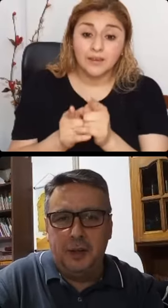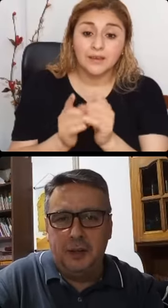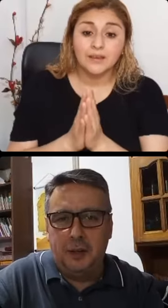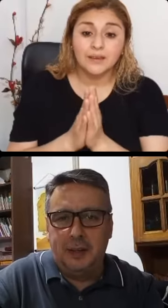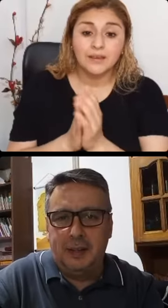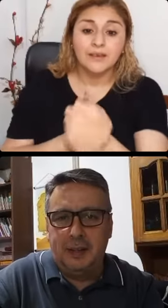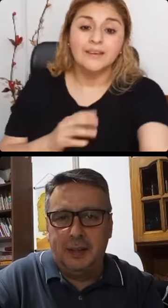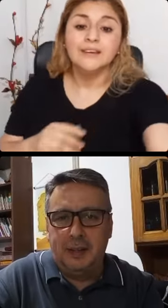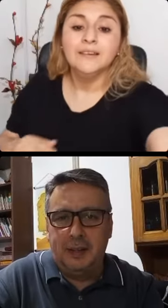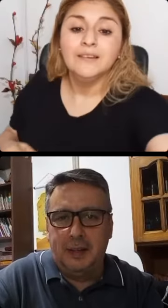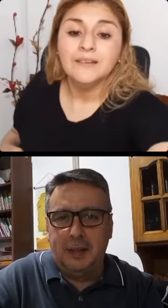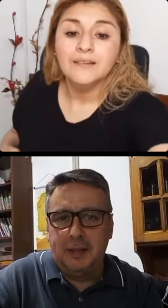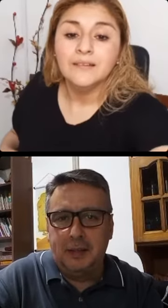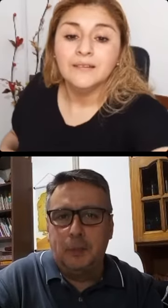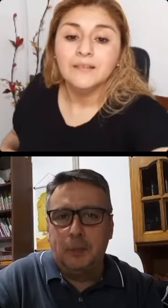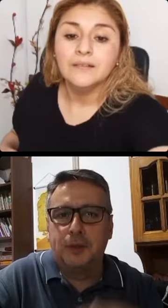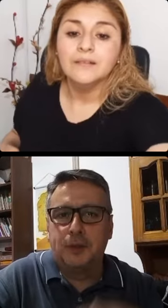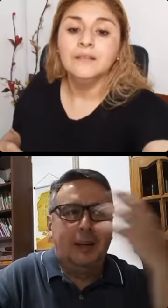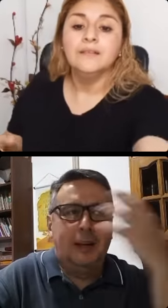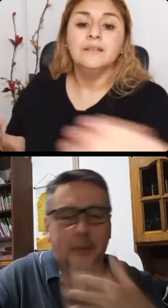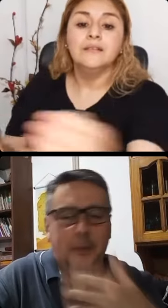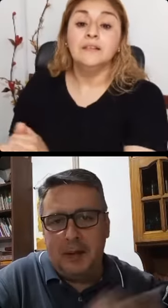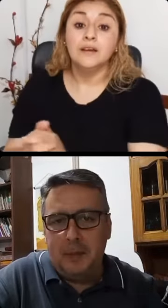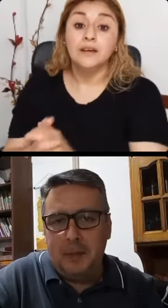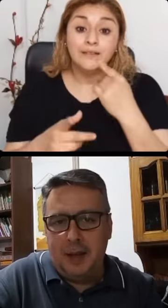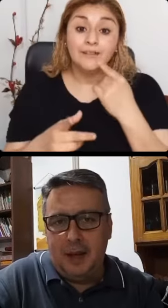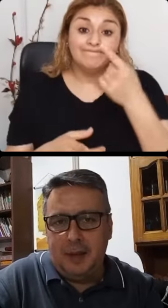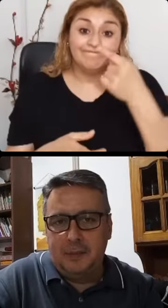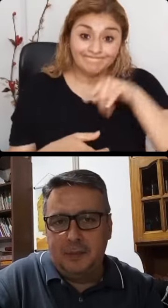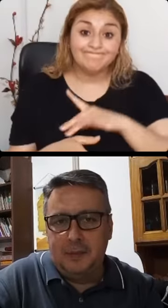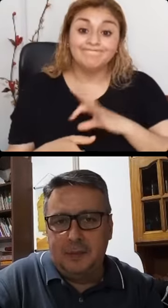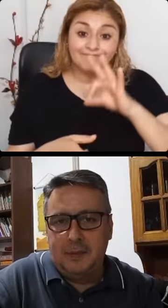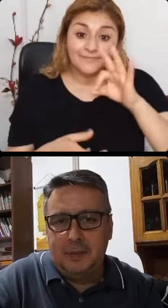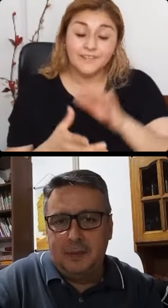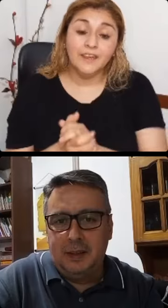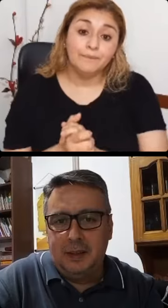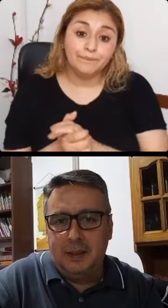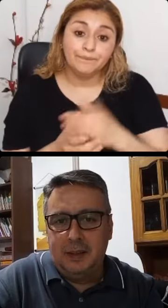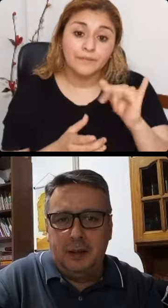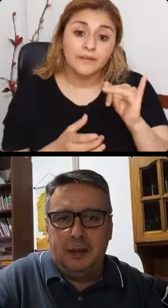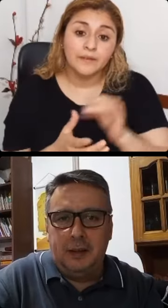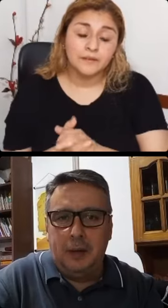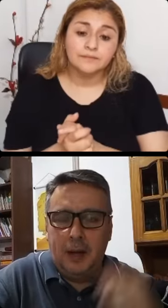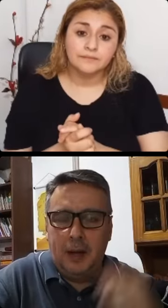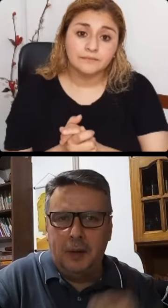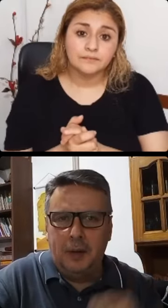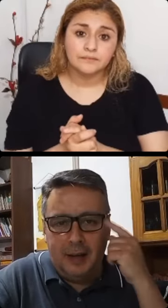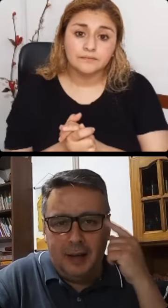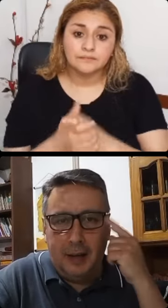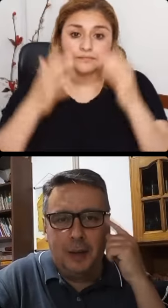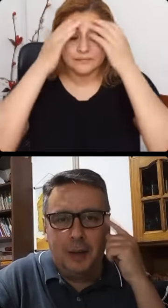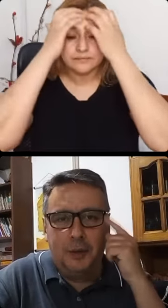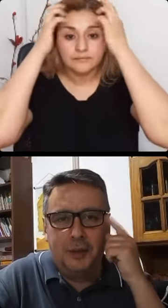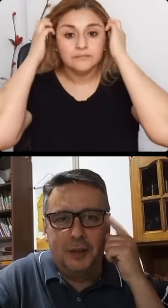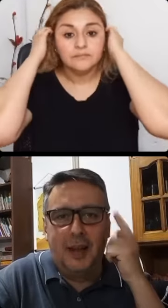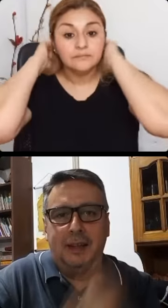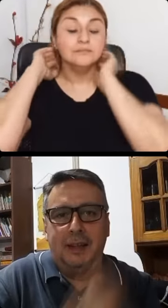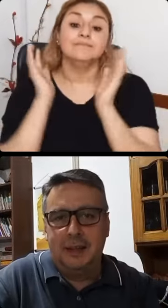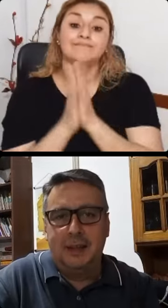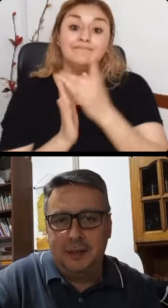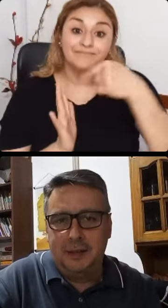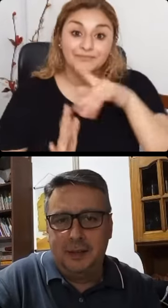visión, este tema de que necesitamos cambiar la mirada. Sí. De alguna manera necesitamos